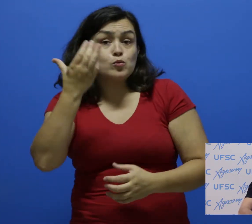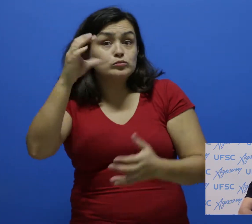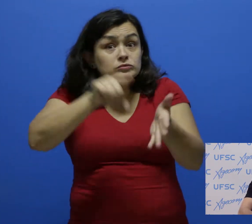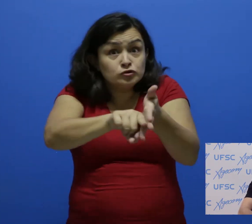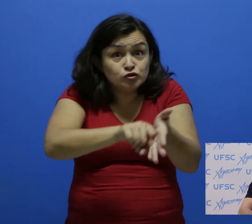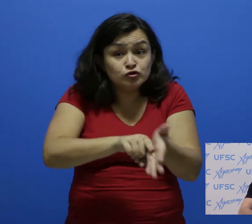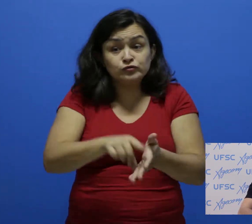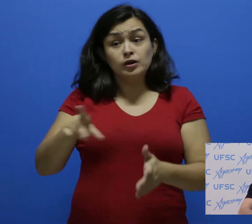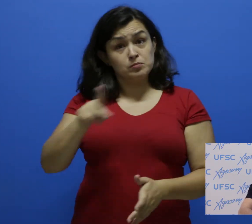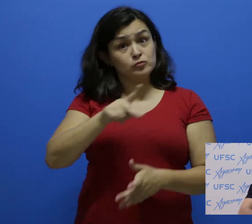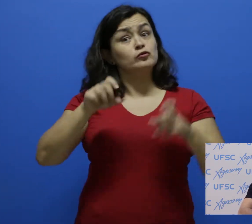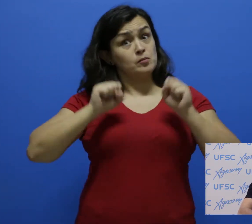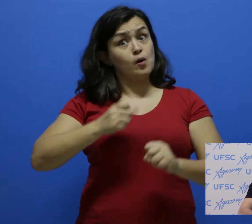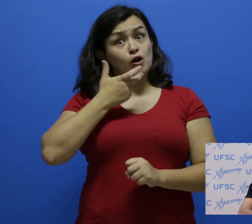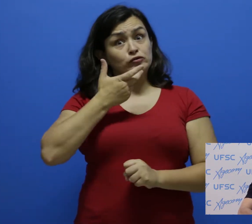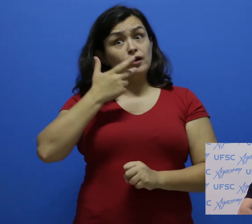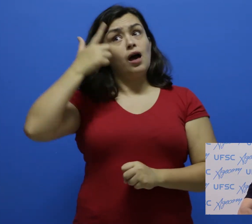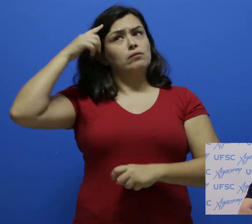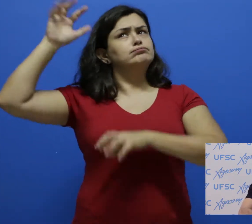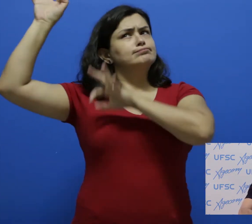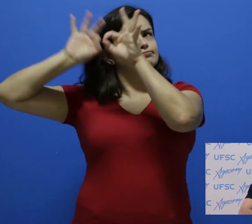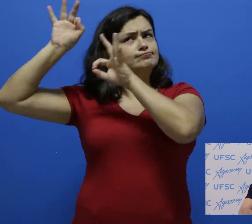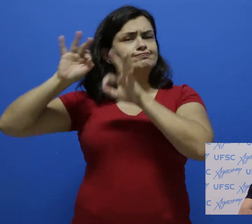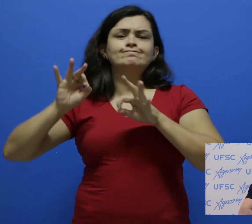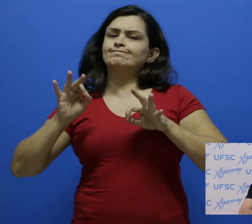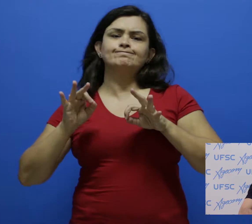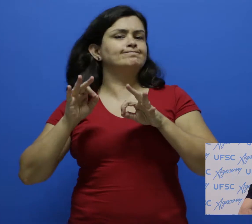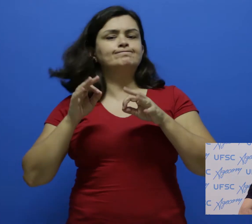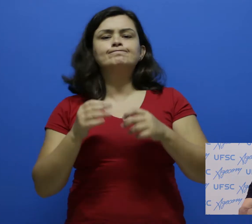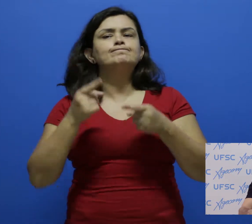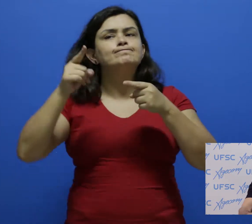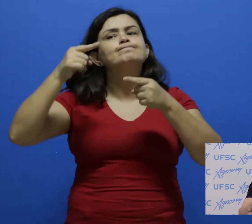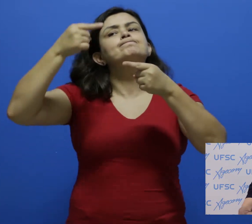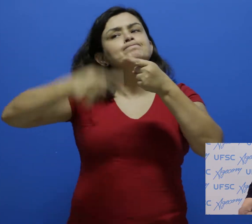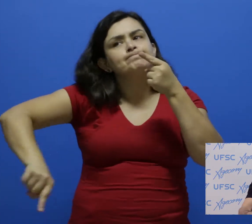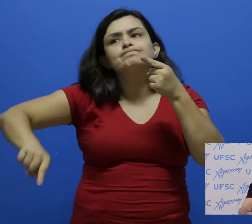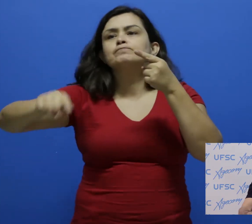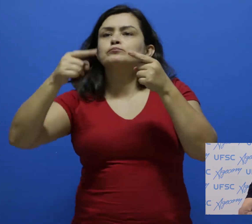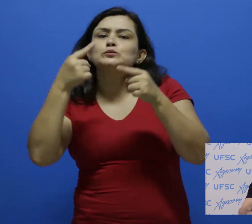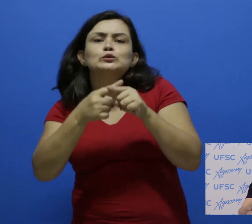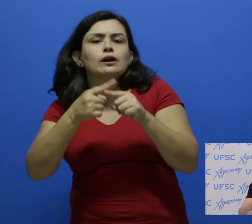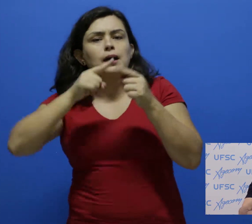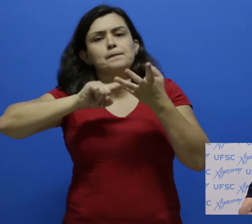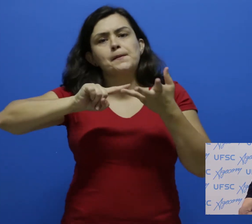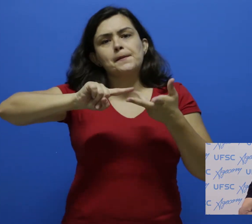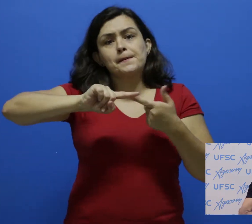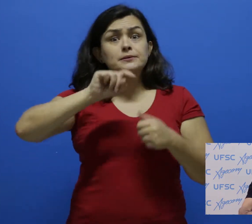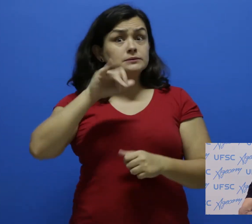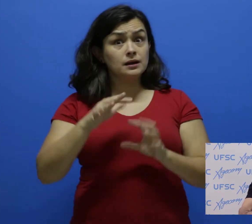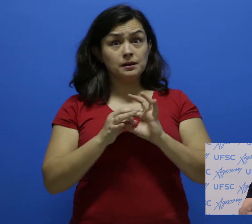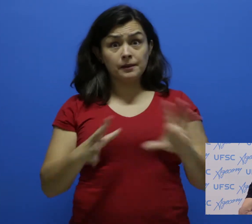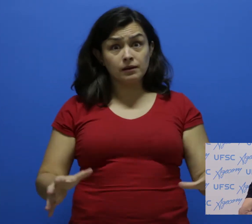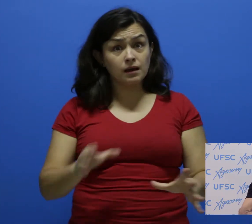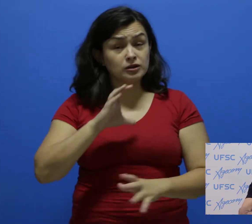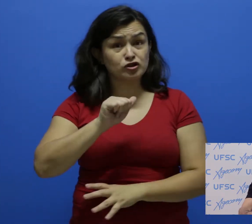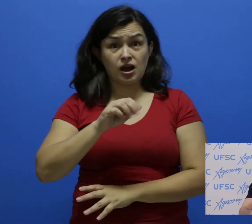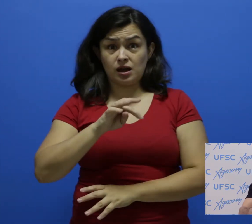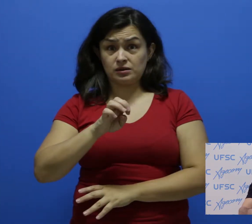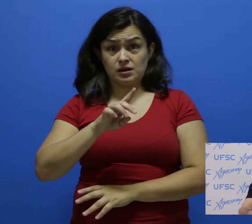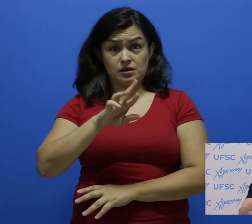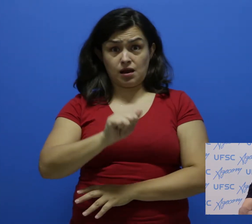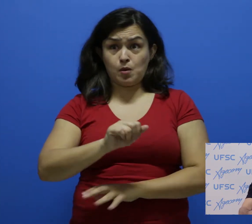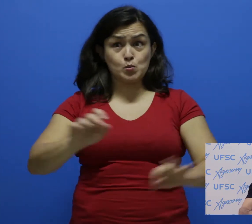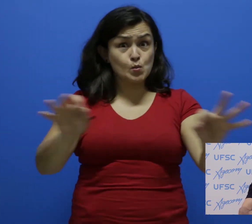o tempo adequado para articular suas ideias frente aos alunos. Sem liberdade de cátedra, a gente não tem como fazer ciência,